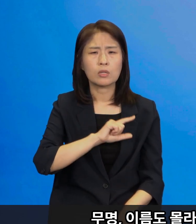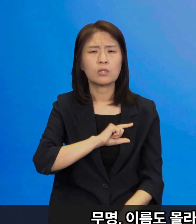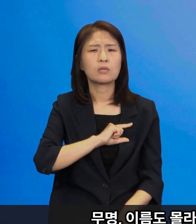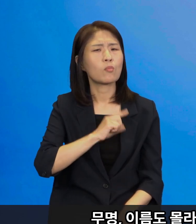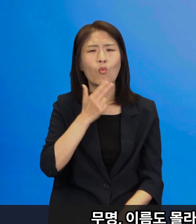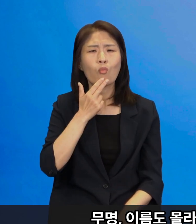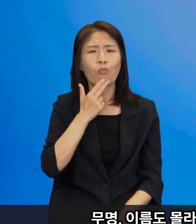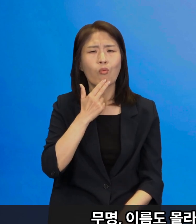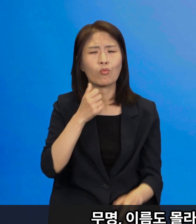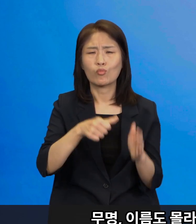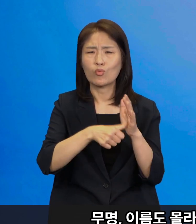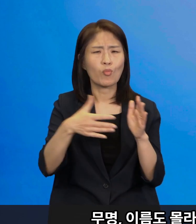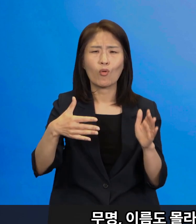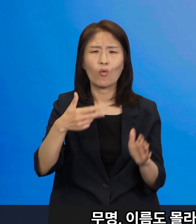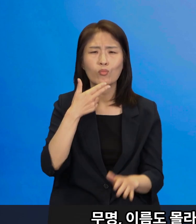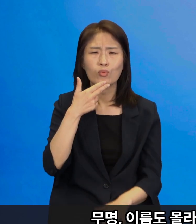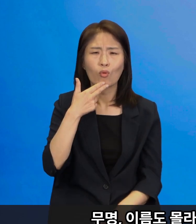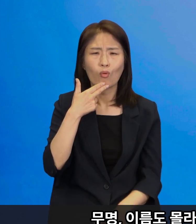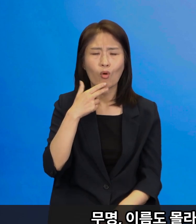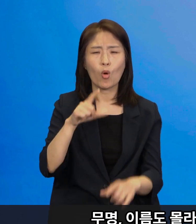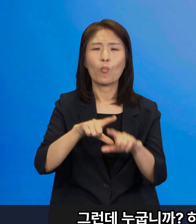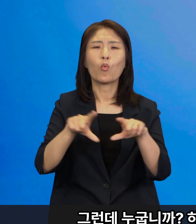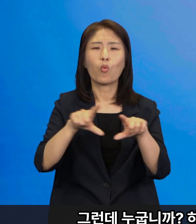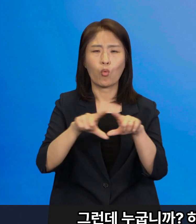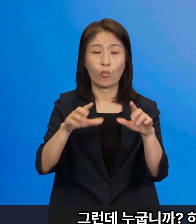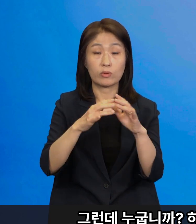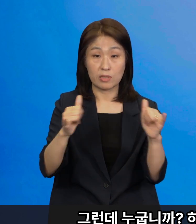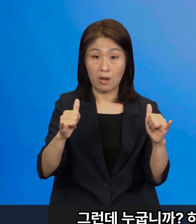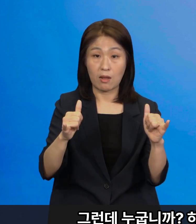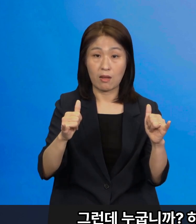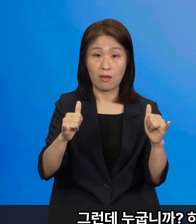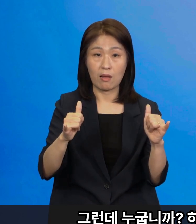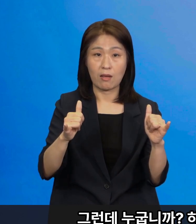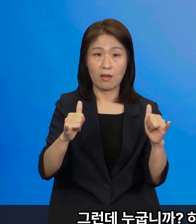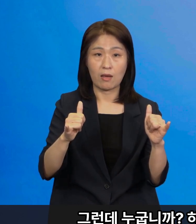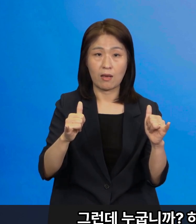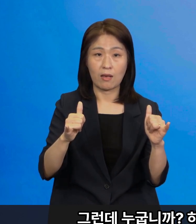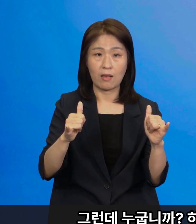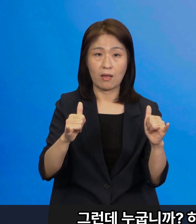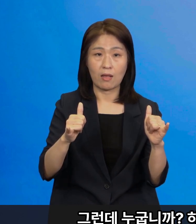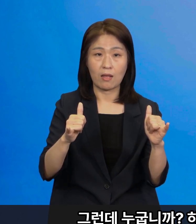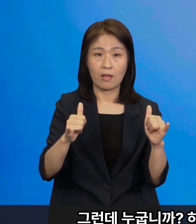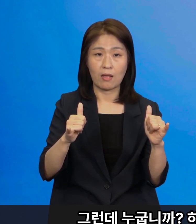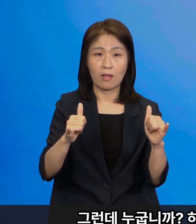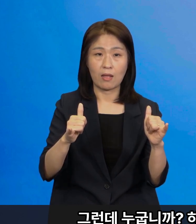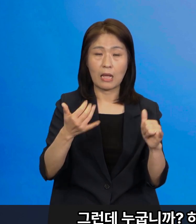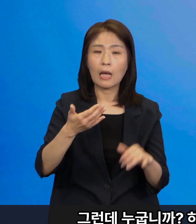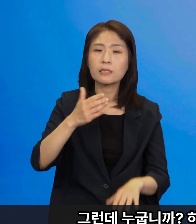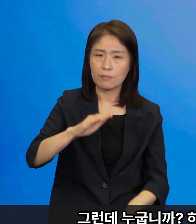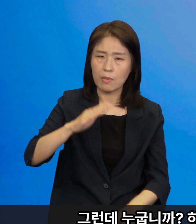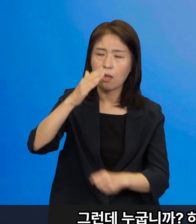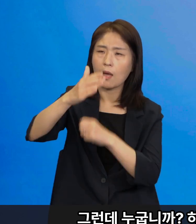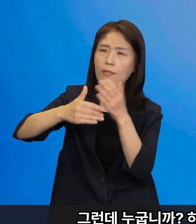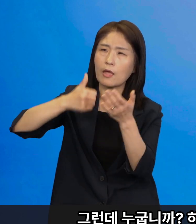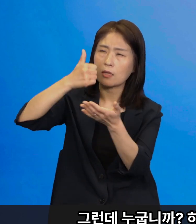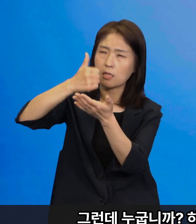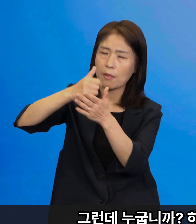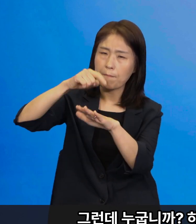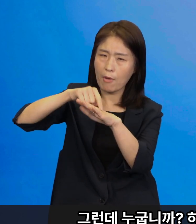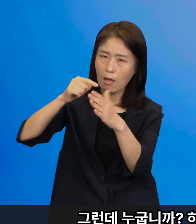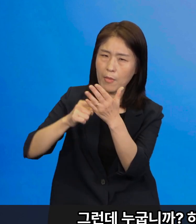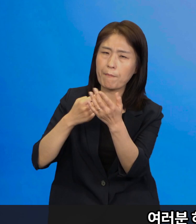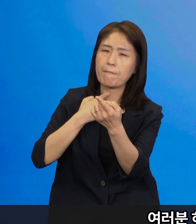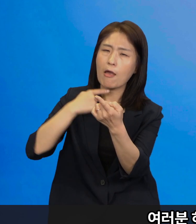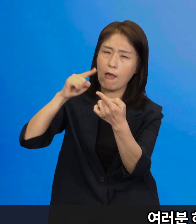사실 아주 평범한 사람인데, 그런데 누굽니까? 하나님 마음에 맞는 평범한